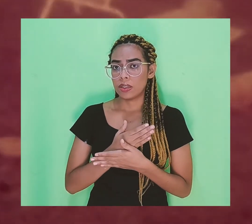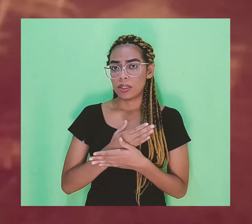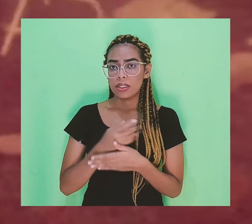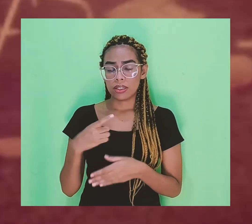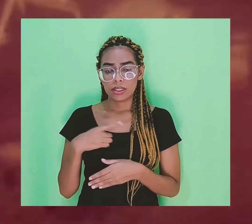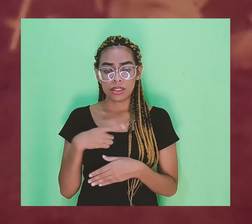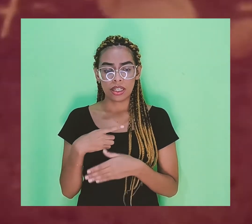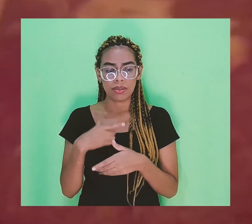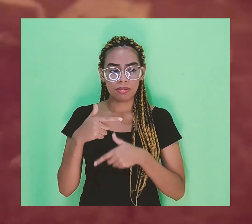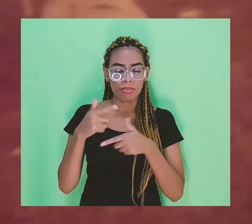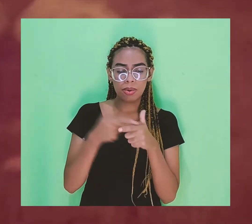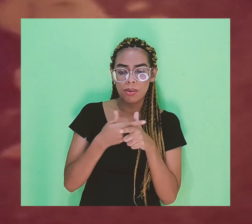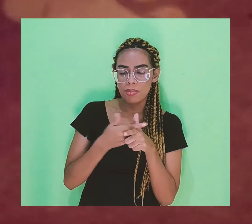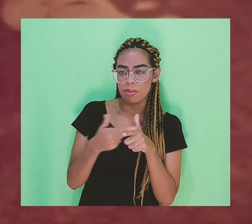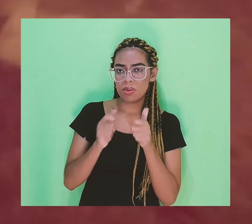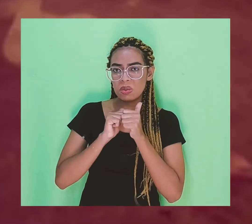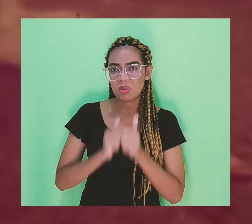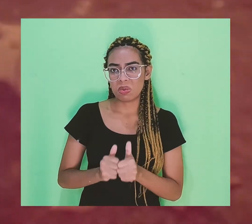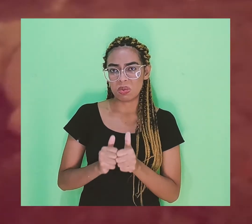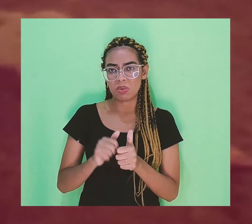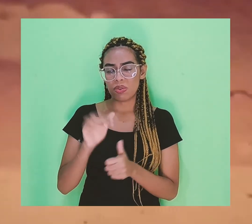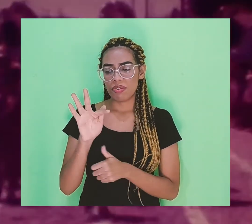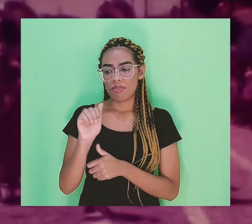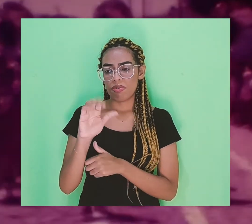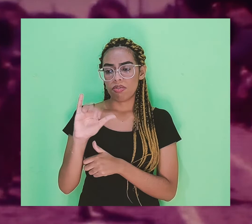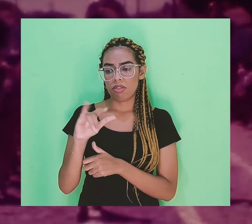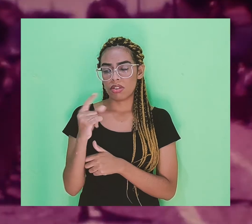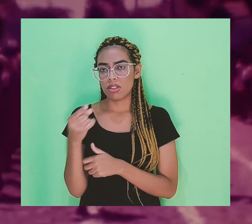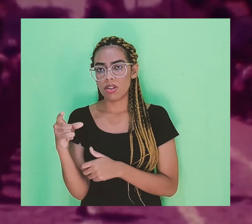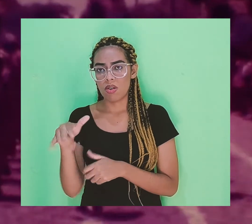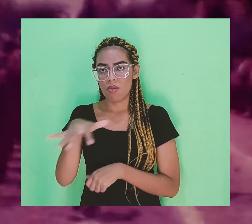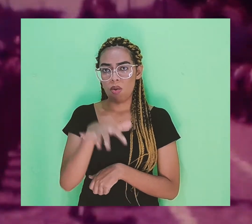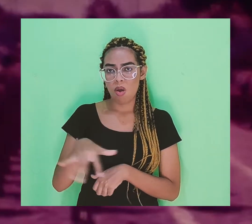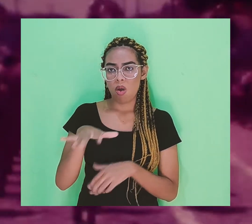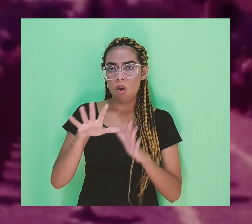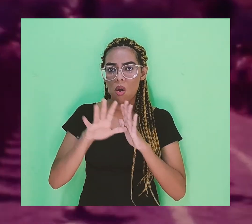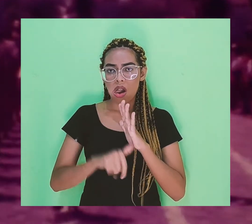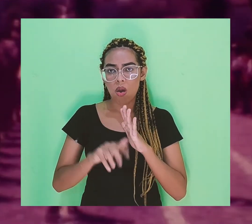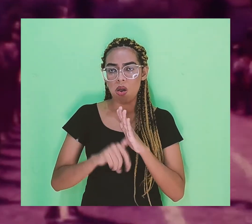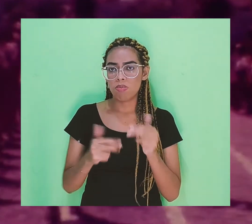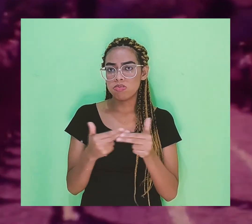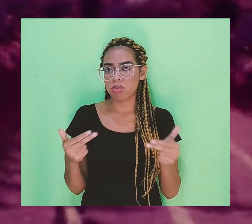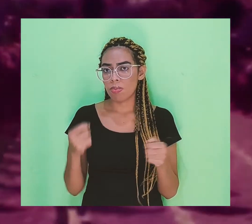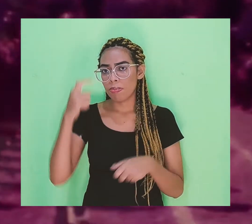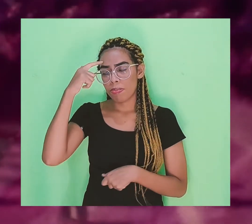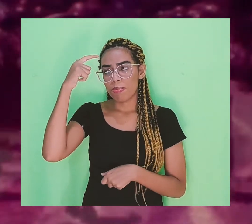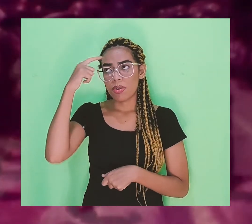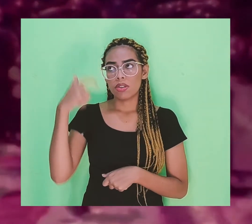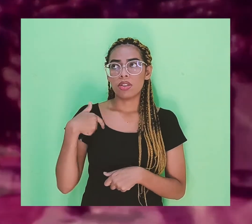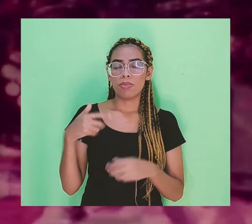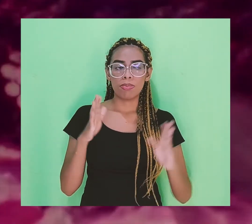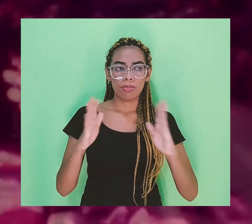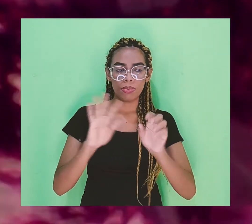nessa guerra de facções e acabaram morrendo. Então, quando a gente para pensar no ano de 2020, que foi um ano que